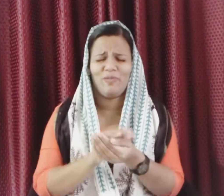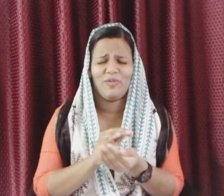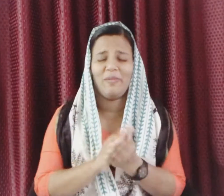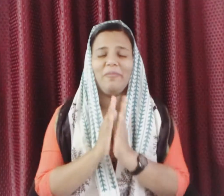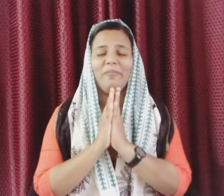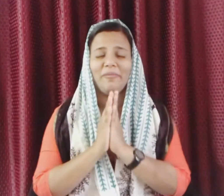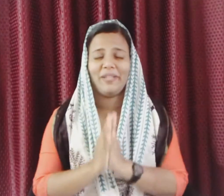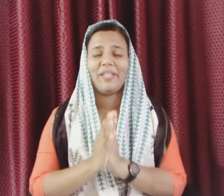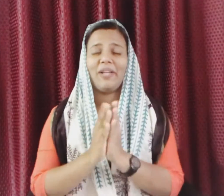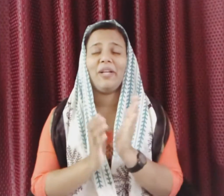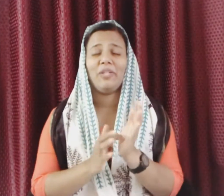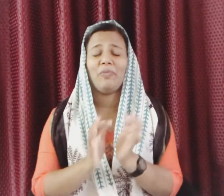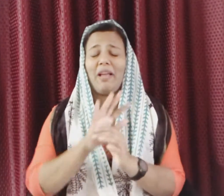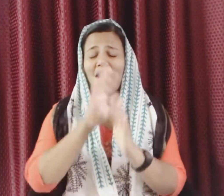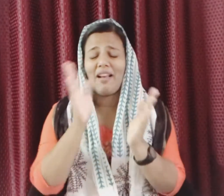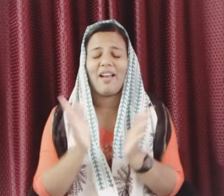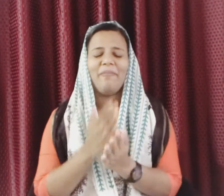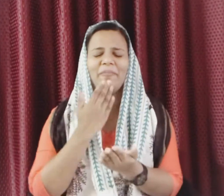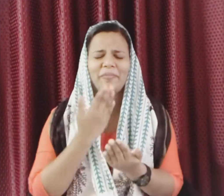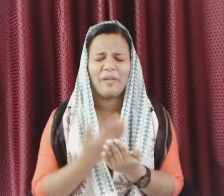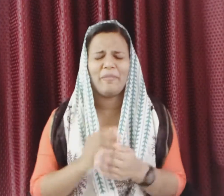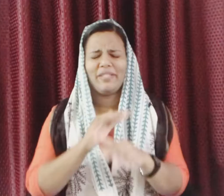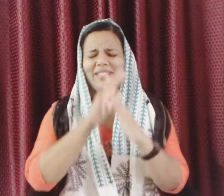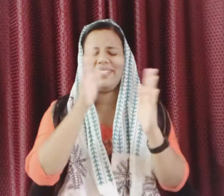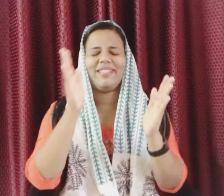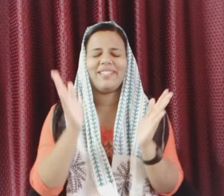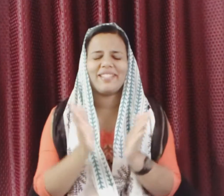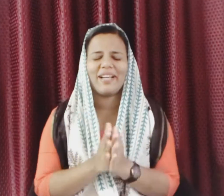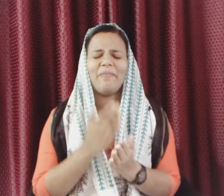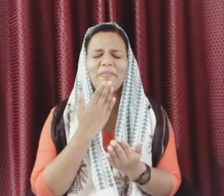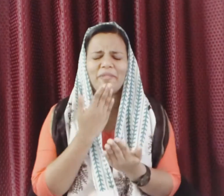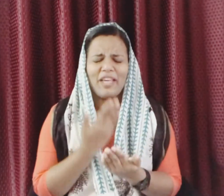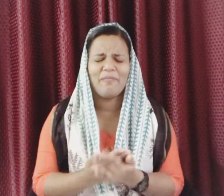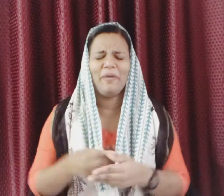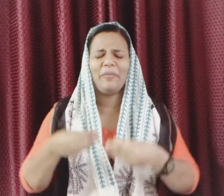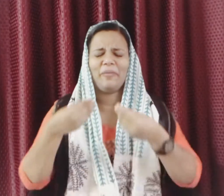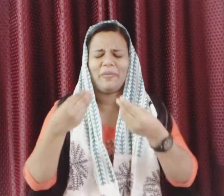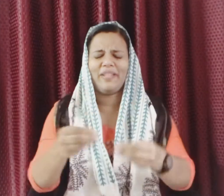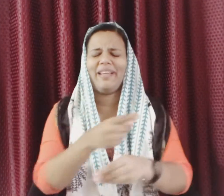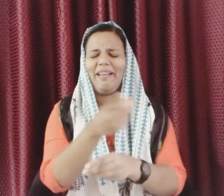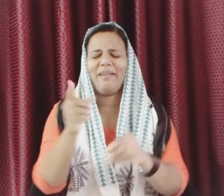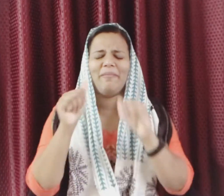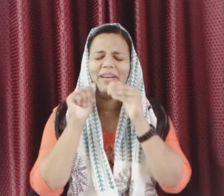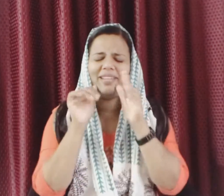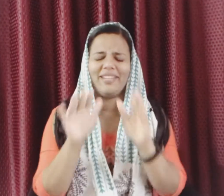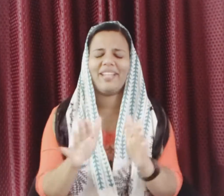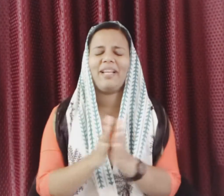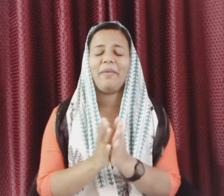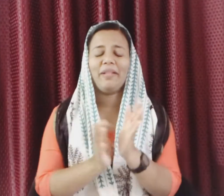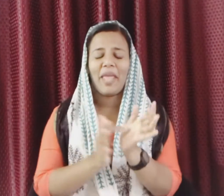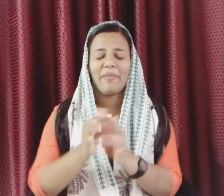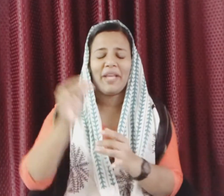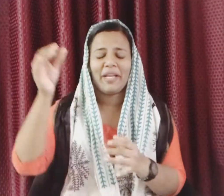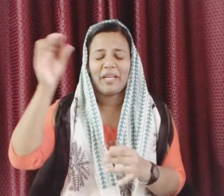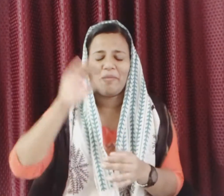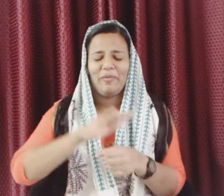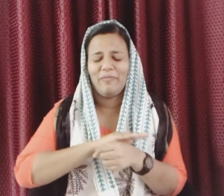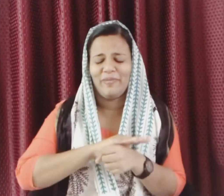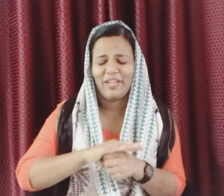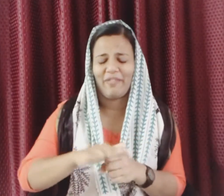ഇവരെ മുദ്രവെച്ച് പ്രാർത്ഥിക്കുന്നു. സകല നന്മകളും സകല നന്മകളും കൊടുത്ത് തൻ്റെ കുഞ്ഞുങ്ങളെ അനുഗ്രഹിക്കണമേ. ദൈവിക കൃപ കൊണ്ട് ഇവരെ